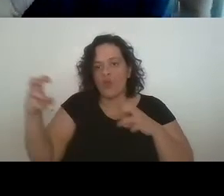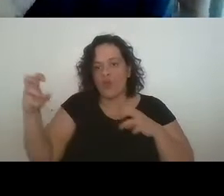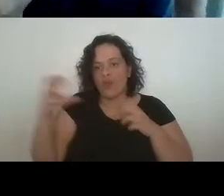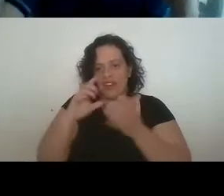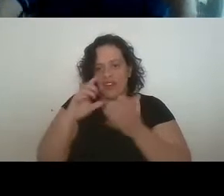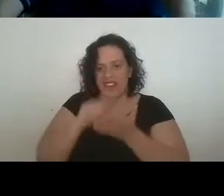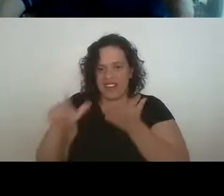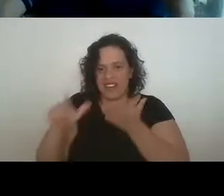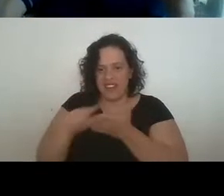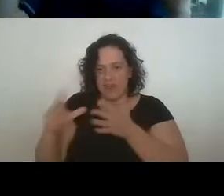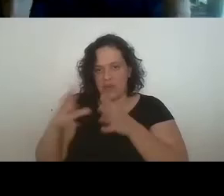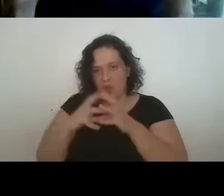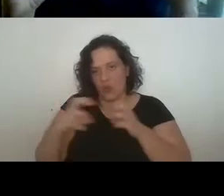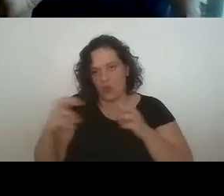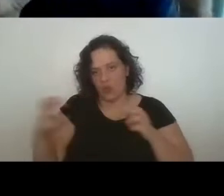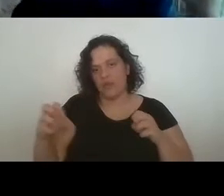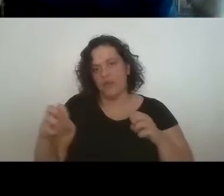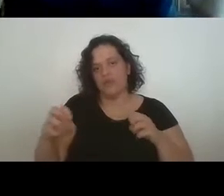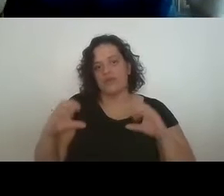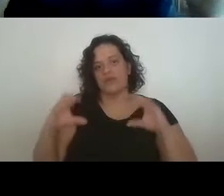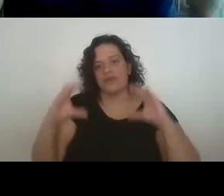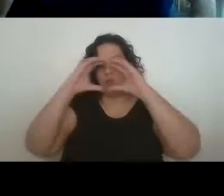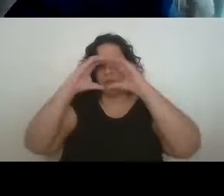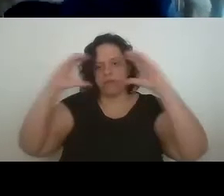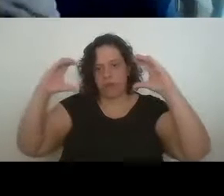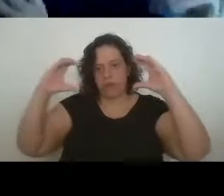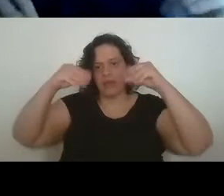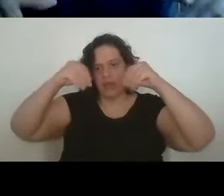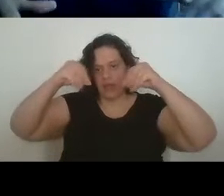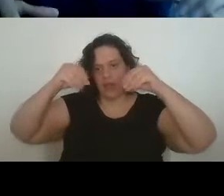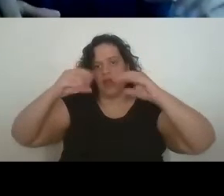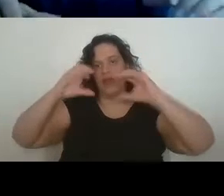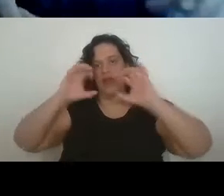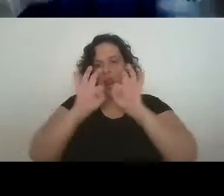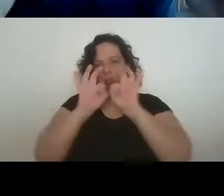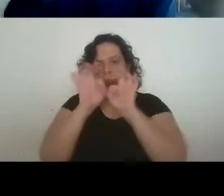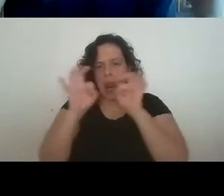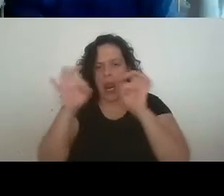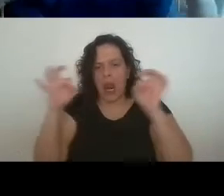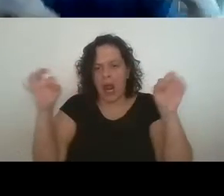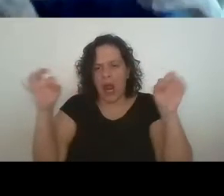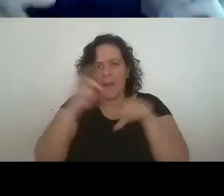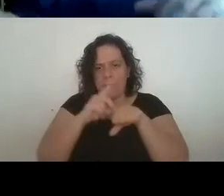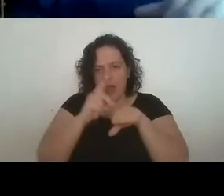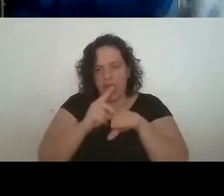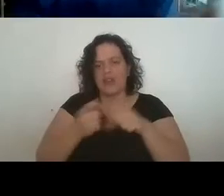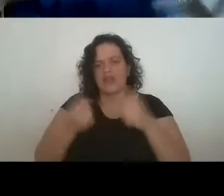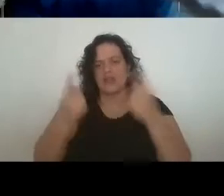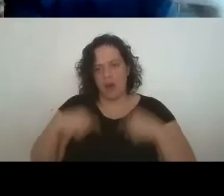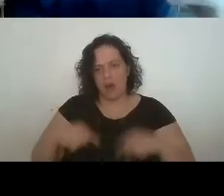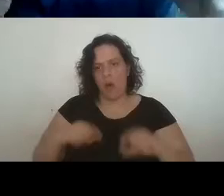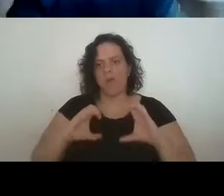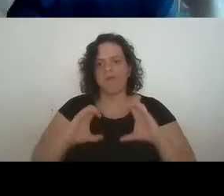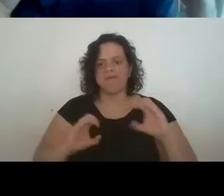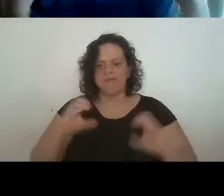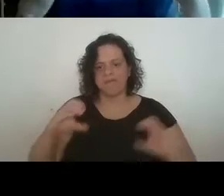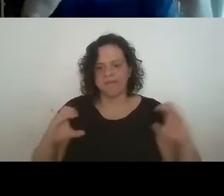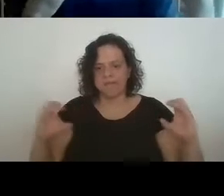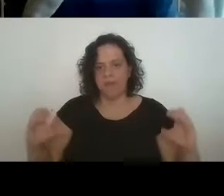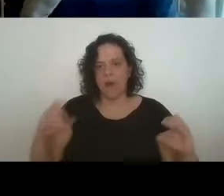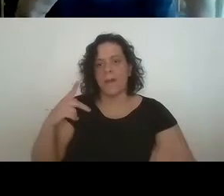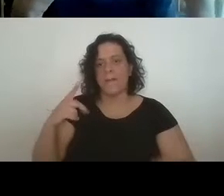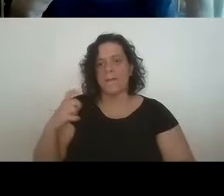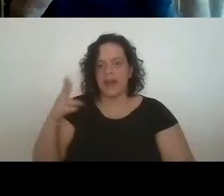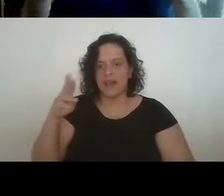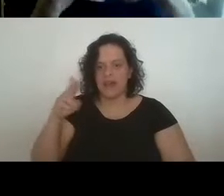minha sugestão é substrato, pedrisco, e aí você pode usar uma pedra 3, ou um rachão, uma pedra 4, ou